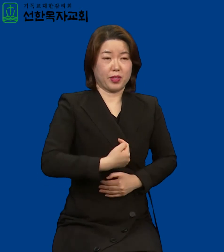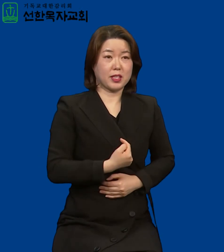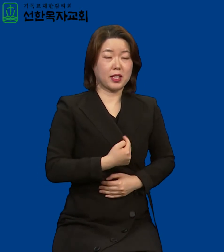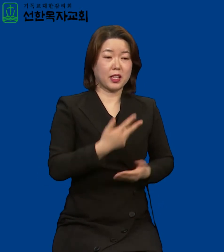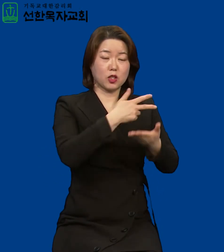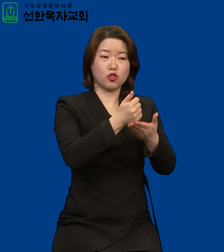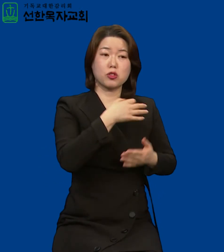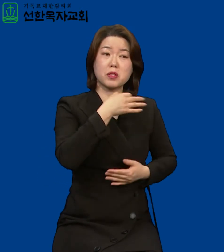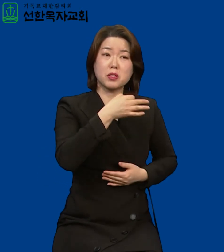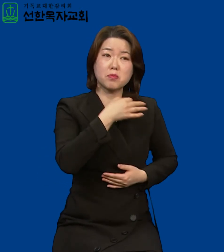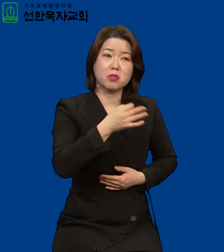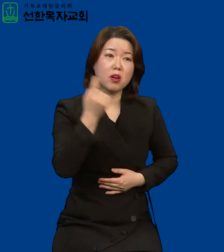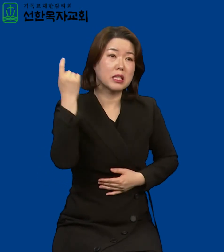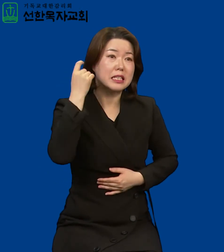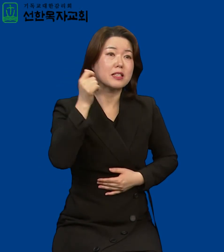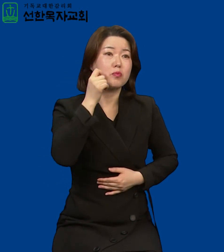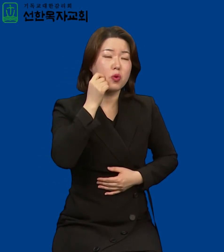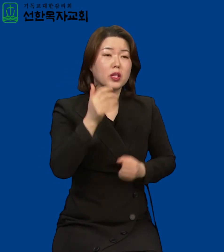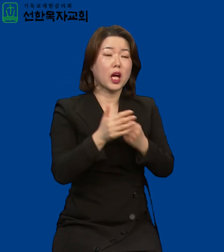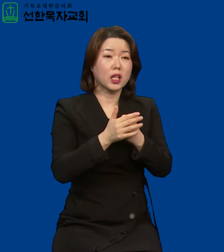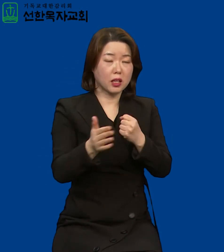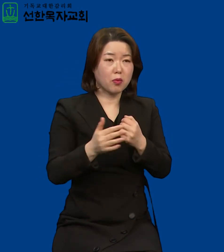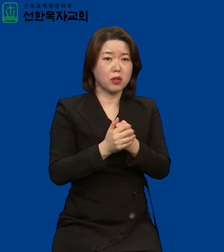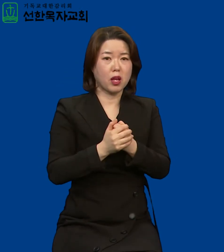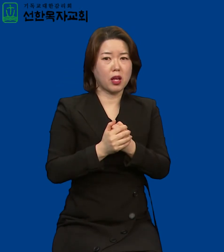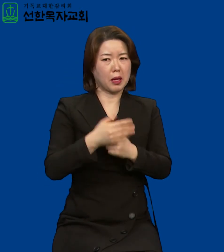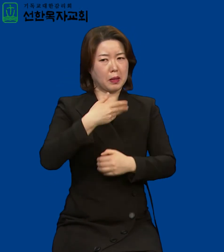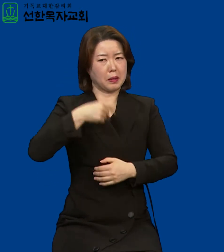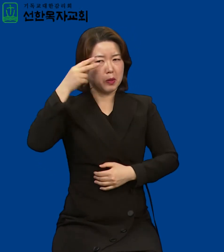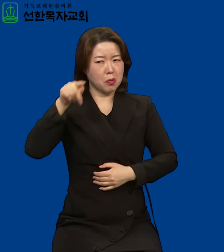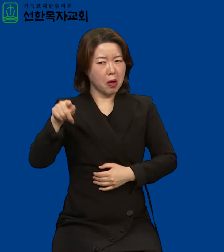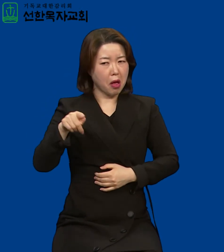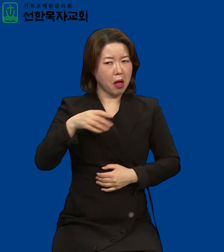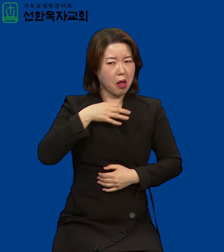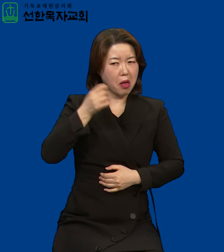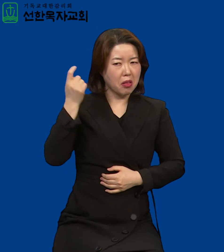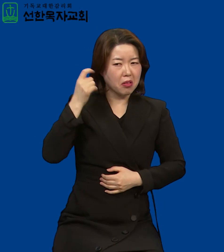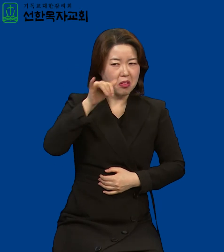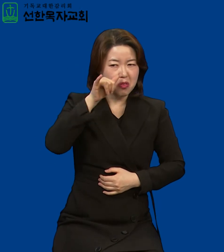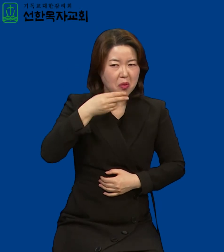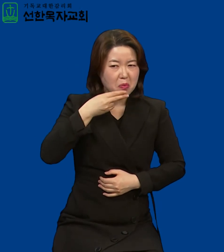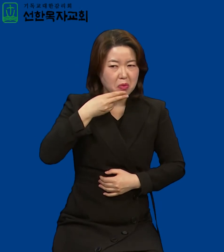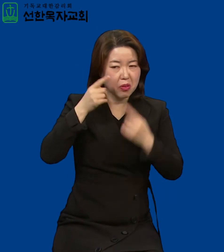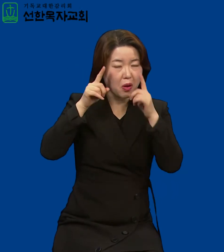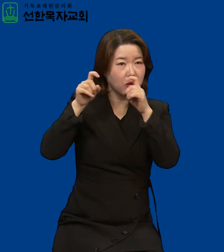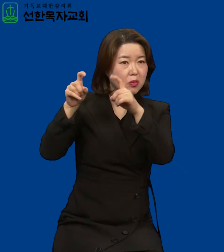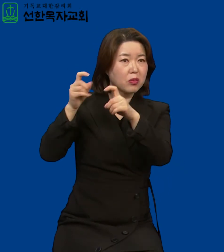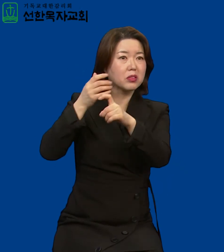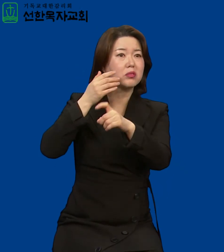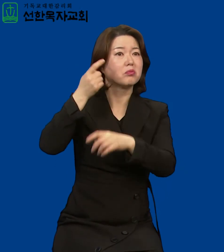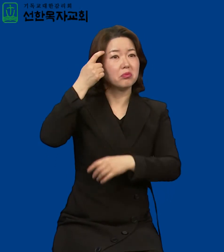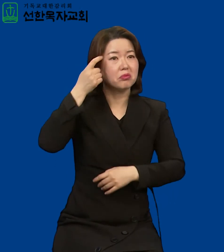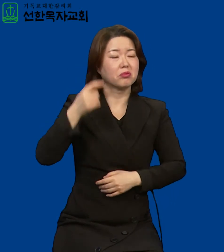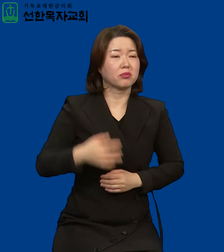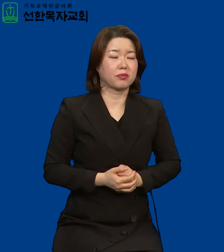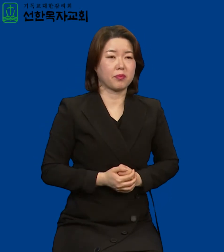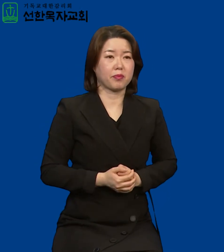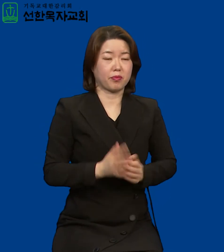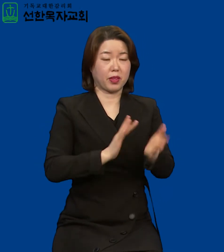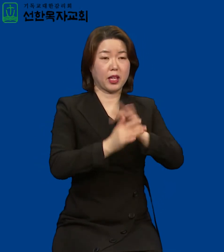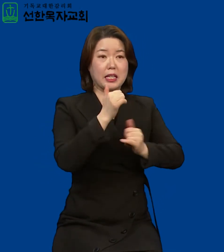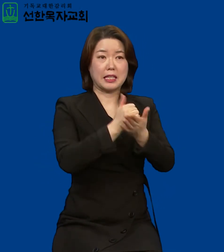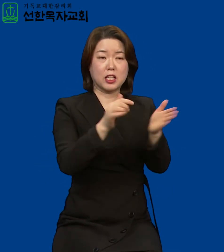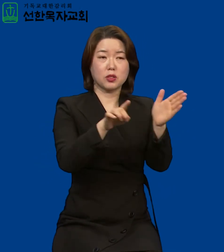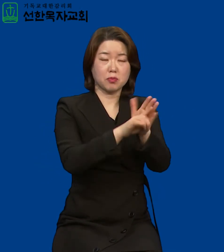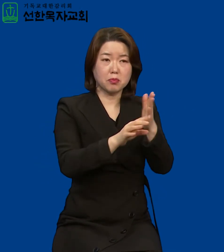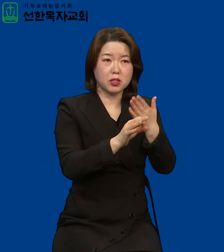자기들이 주님의 음성을 듣지 못하니까 사도 바울도 들었을까? 이렇게 의심이 되는 거예요. 예수를 믿으면 누구나 다